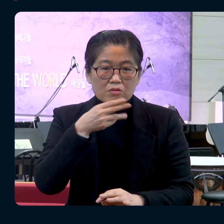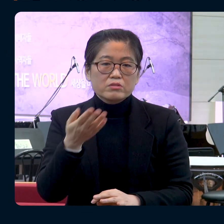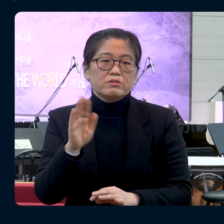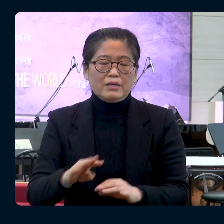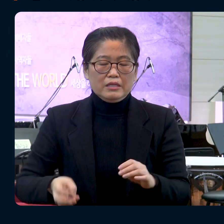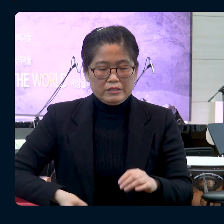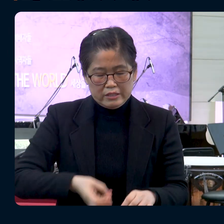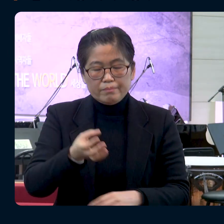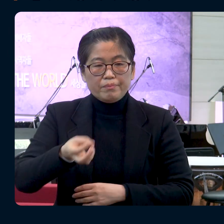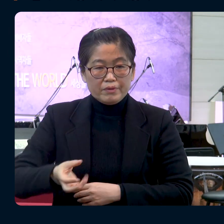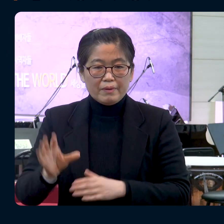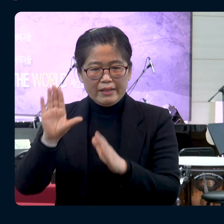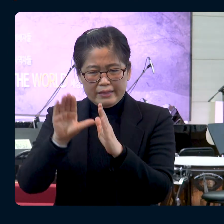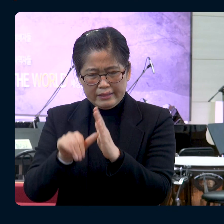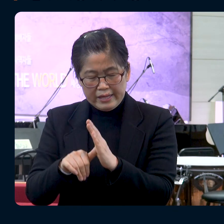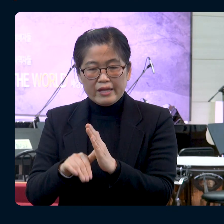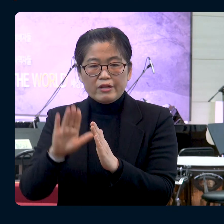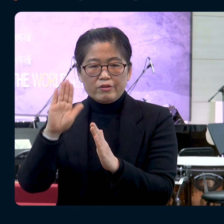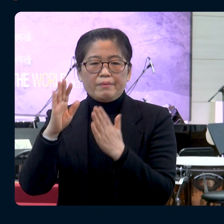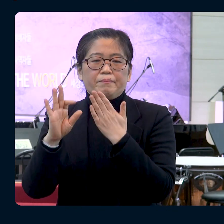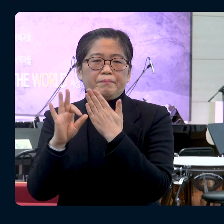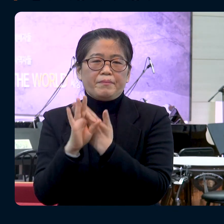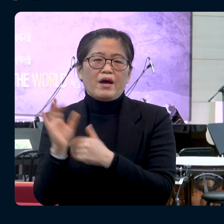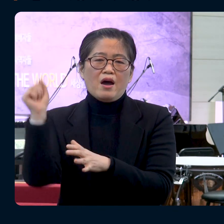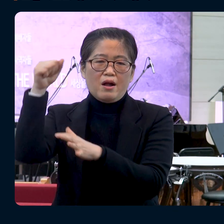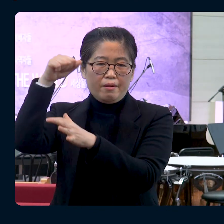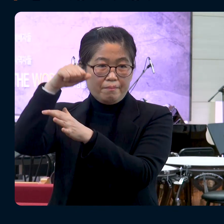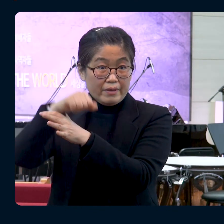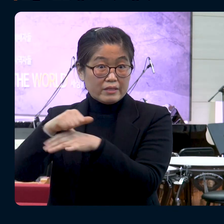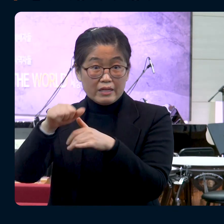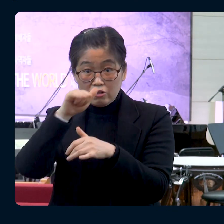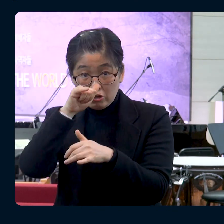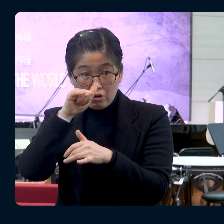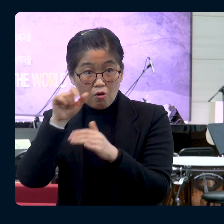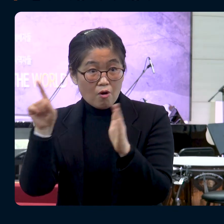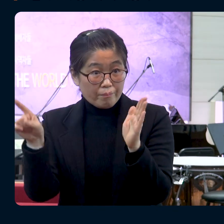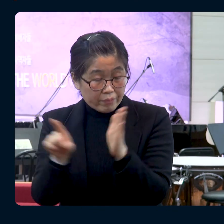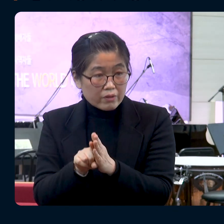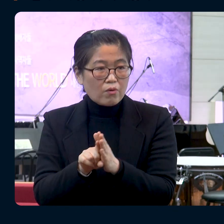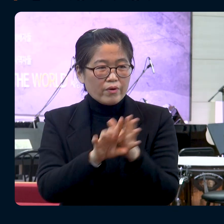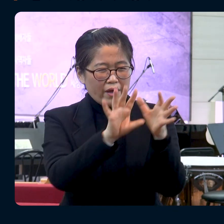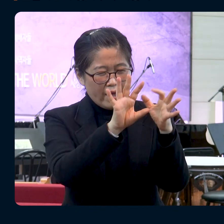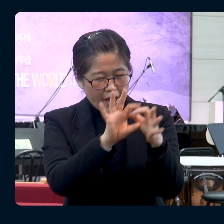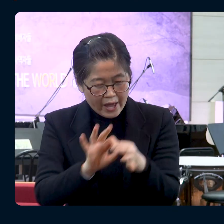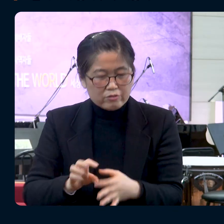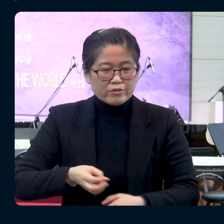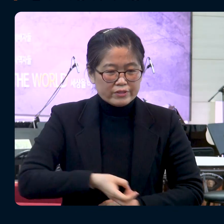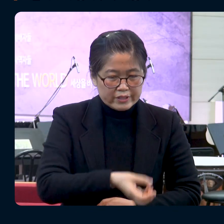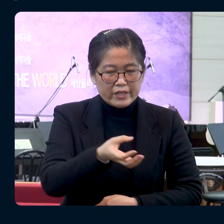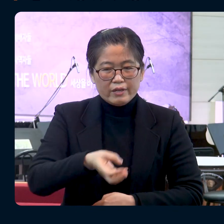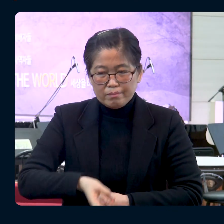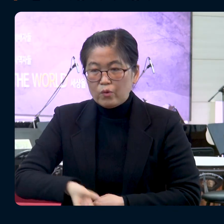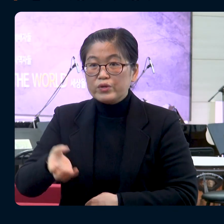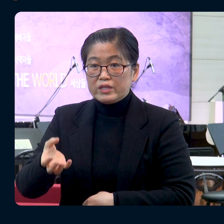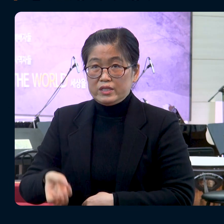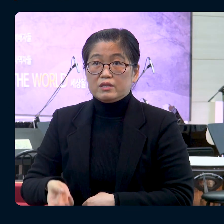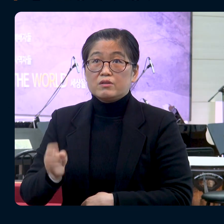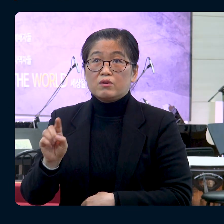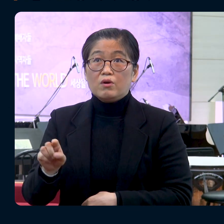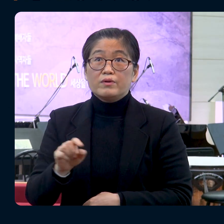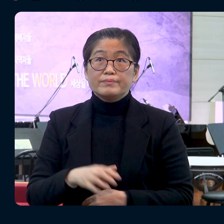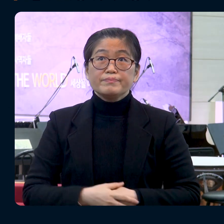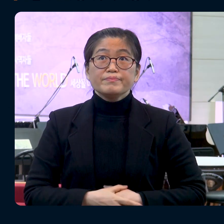할지라도요, 이렇게 씨를 뿌리면 때가 이르면 반드시 열매를 거둔다는 것을 분명하게 믿고 계속 그렇게 씨를 뿌리는